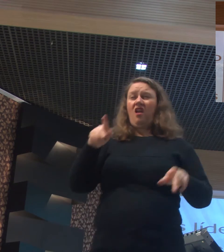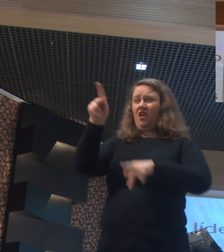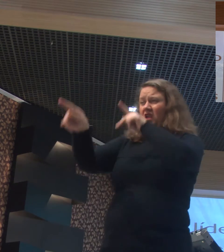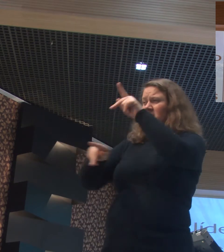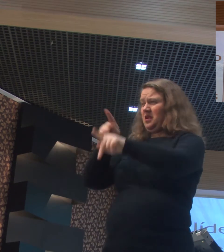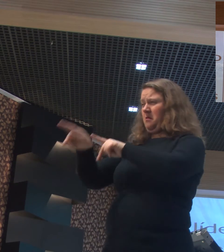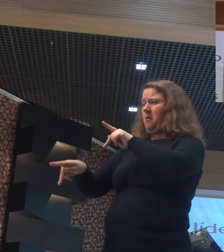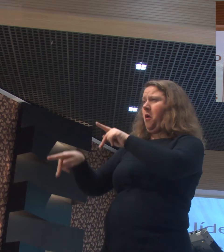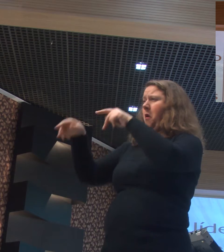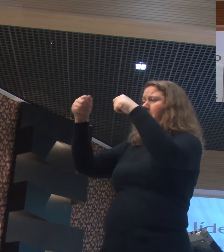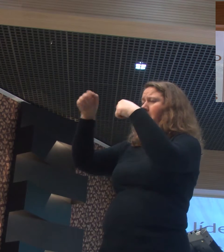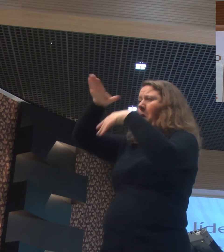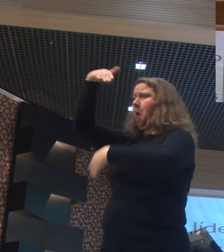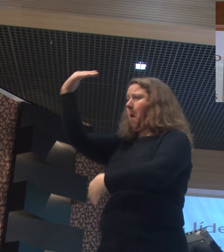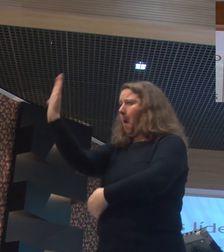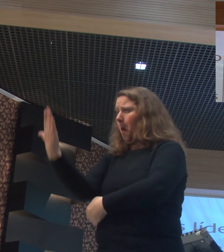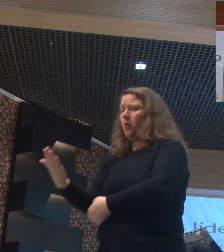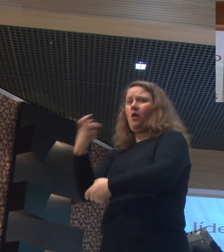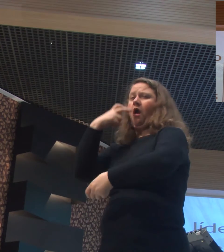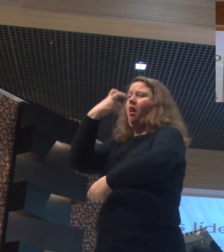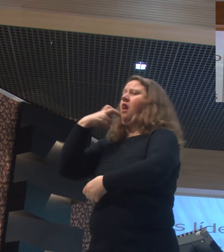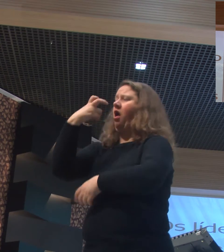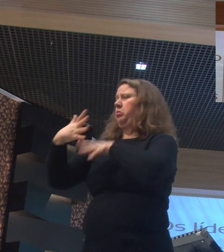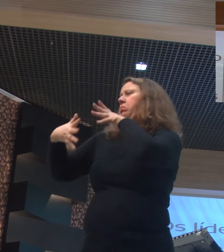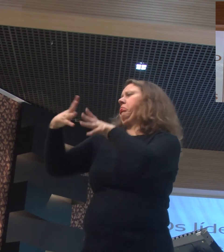está longe de mim.